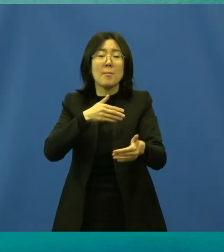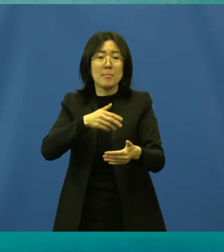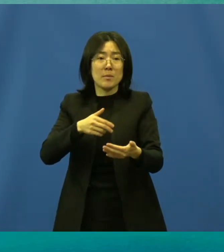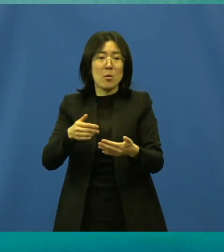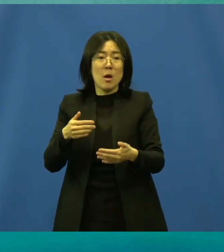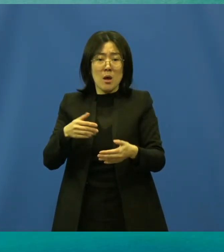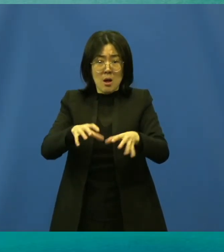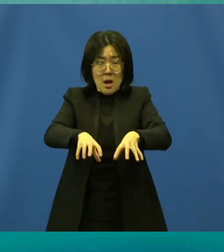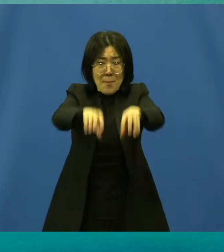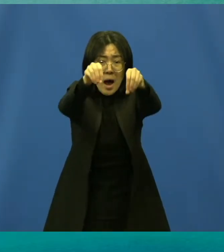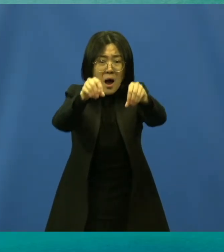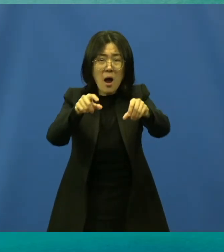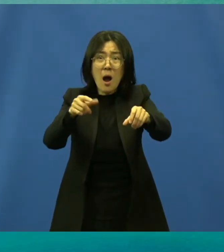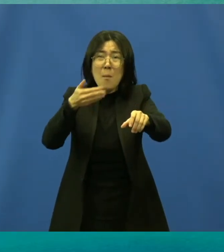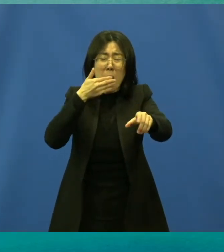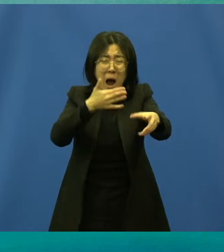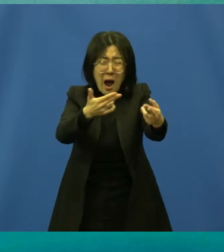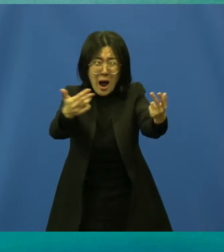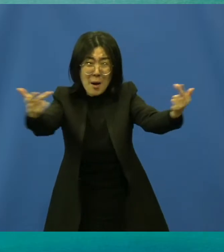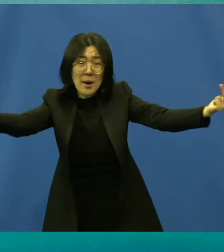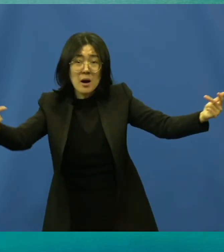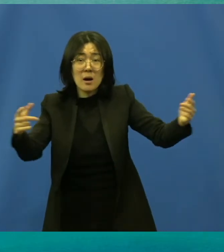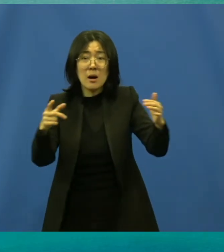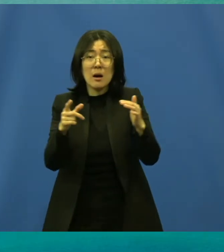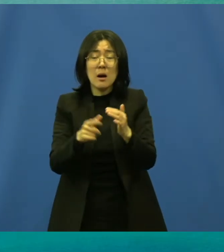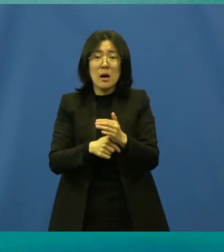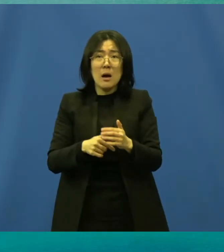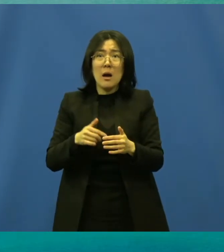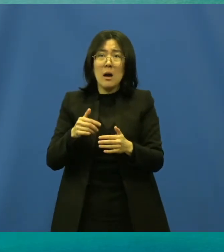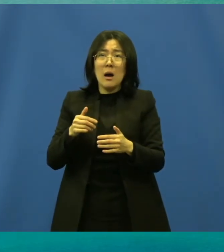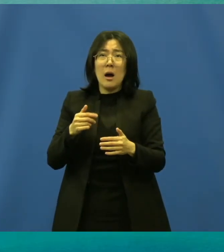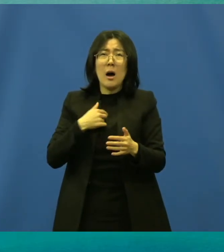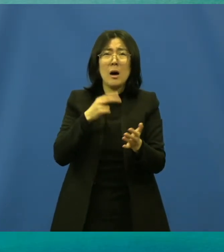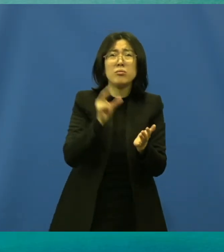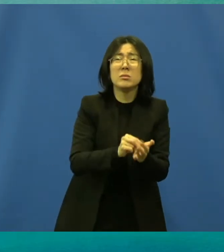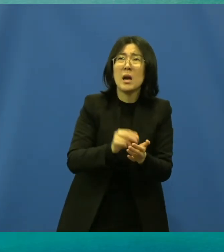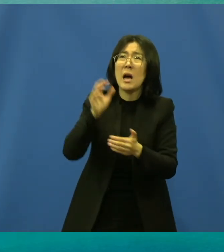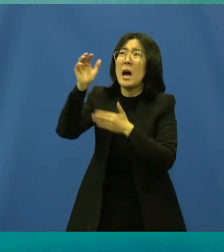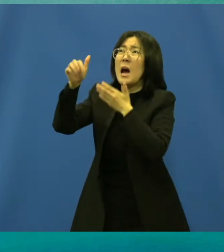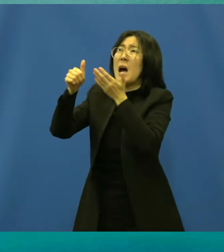삶의 모든 문제를 하나님으로 앞으로 가지고 나가는 훈련.